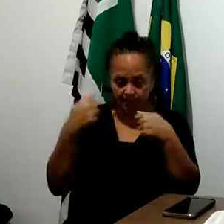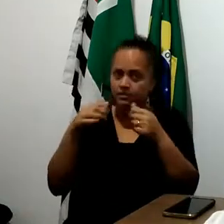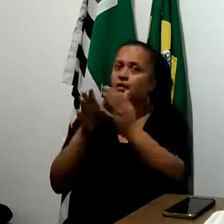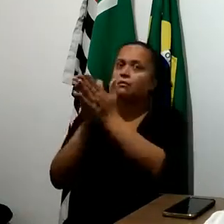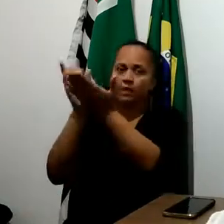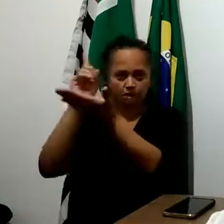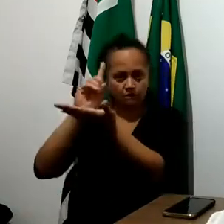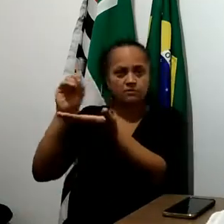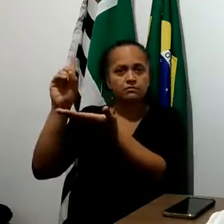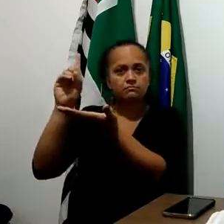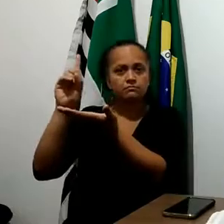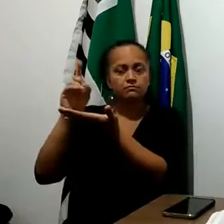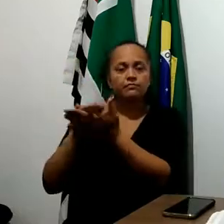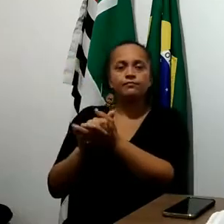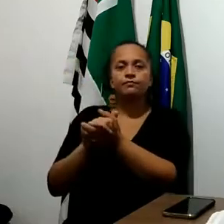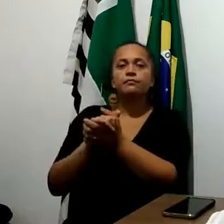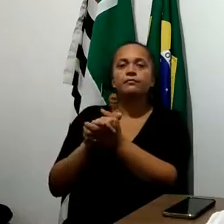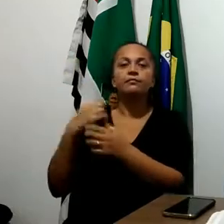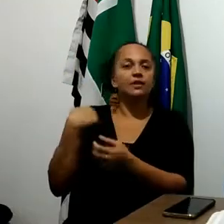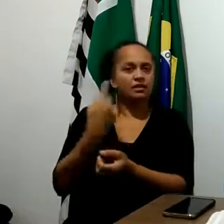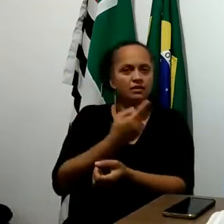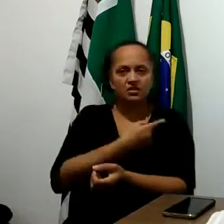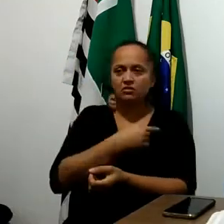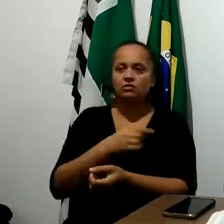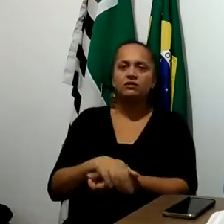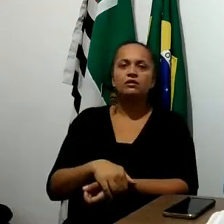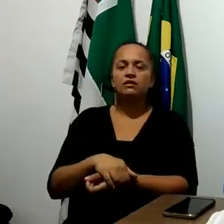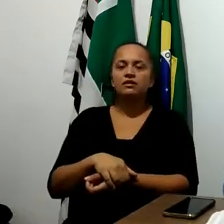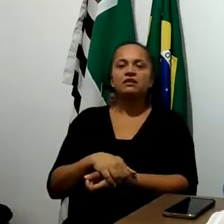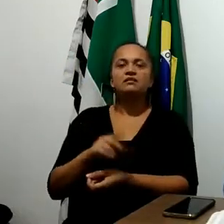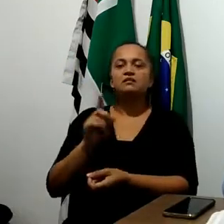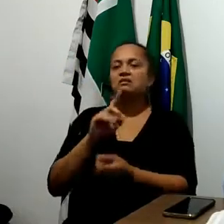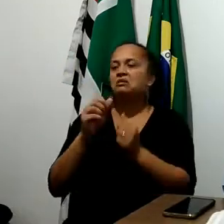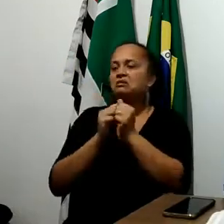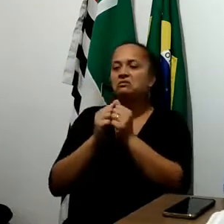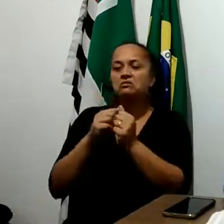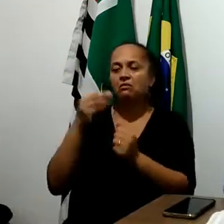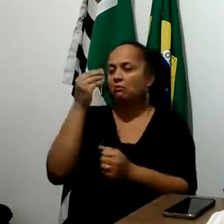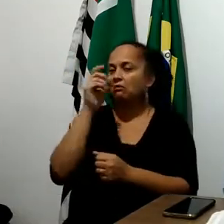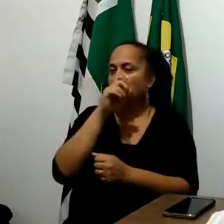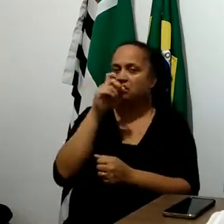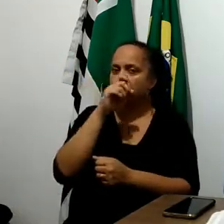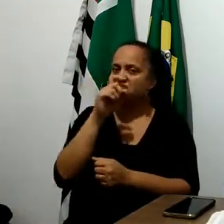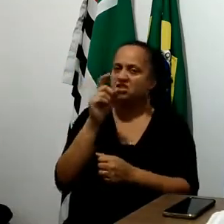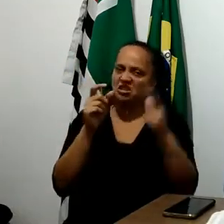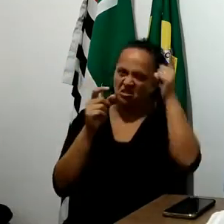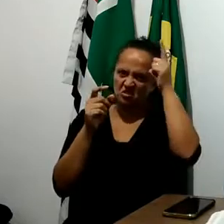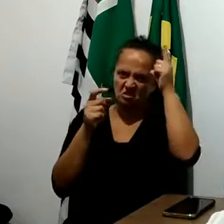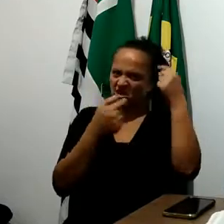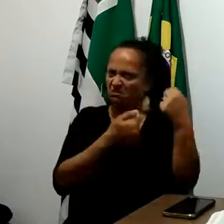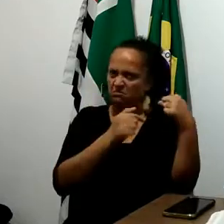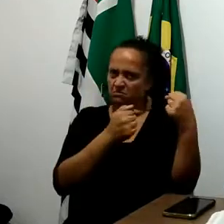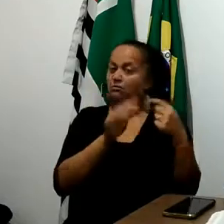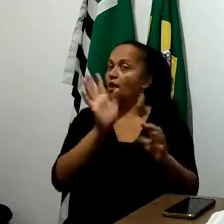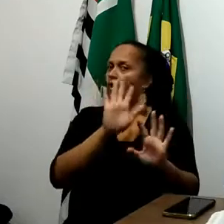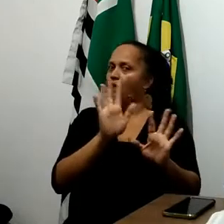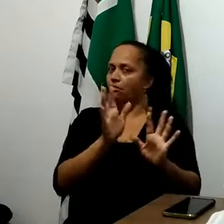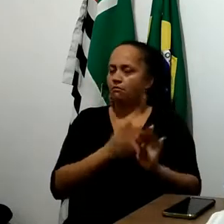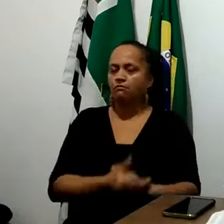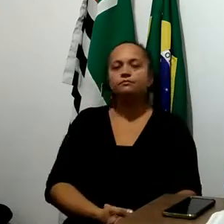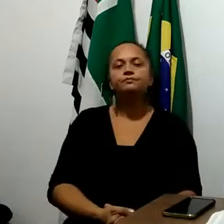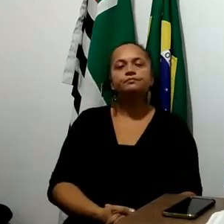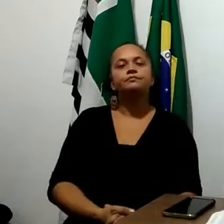palavra de Deus diz, para a gente não cair nesse engano. Nós não podemos cair no engano de Satanás. E tem